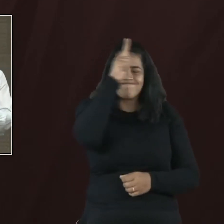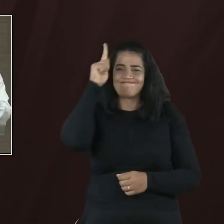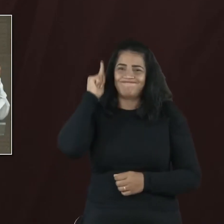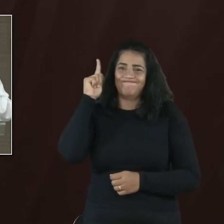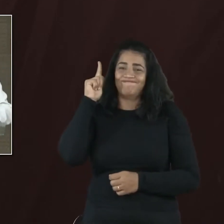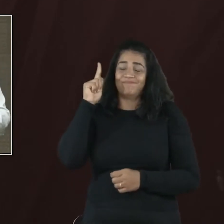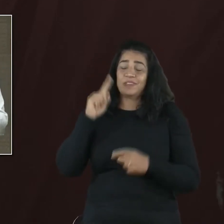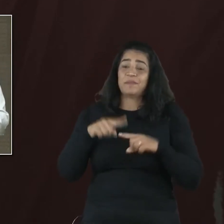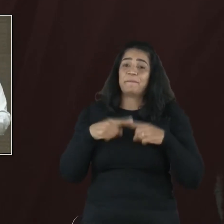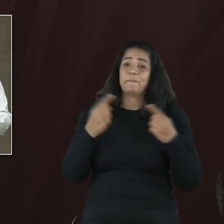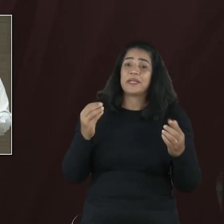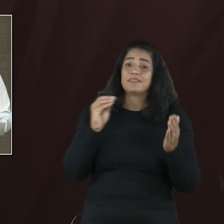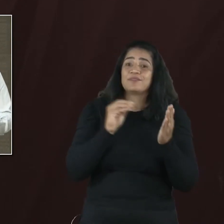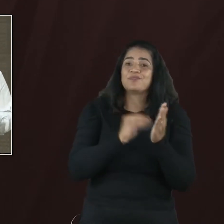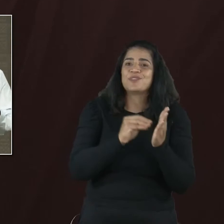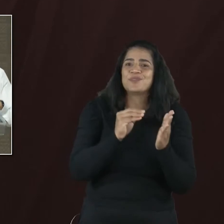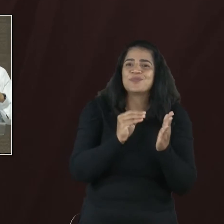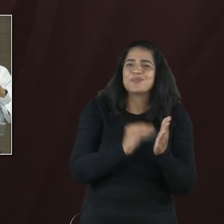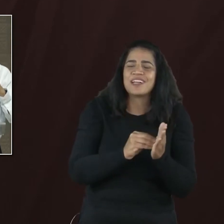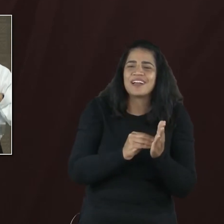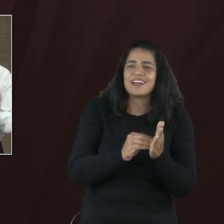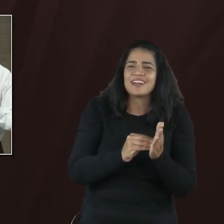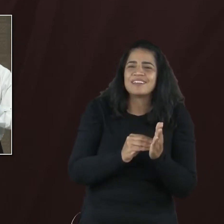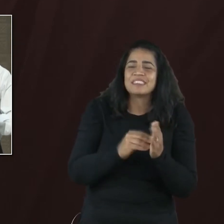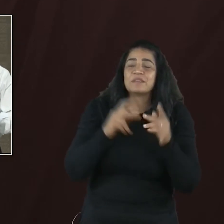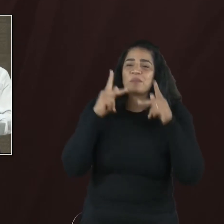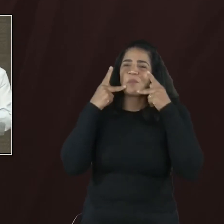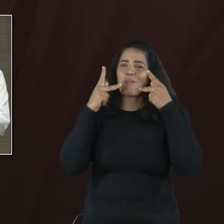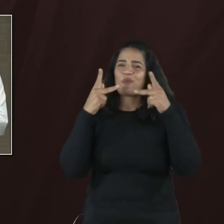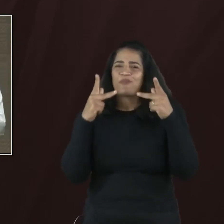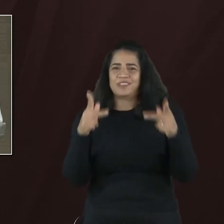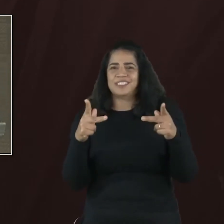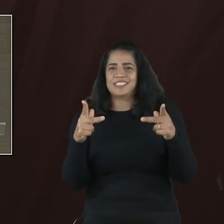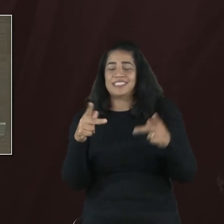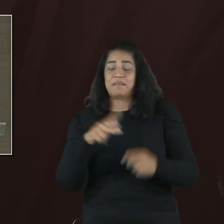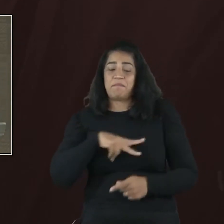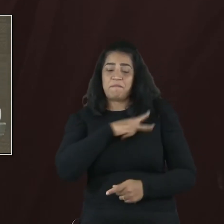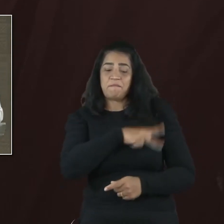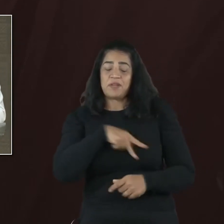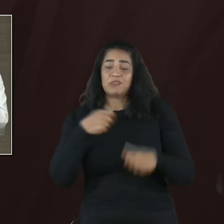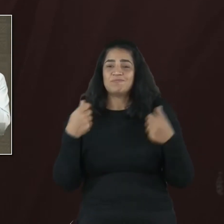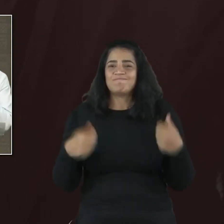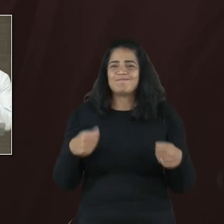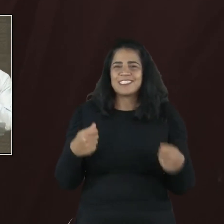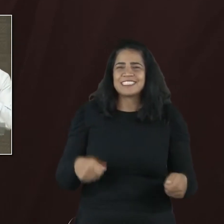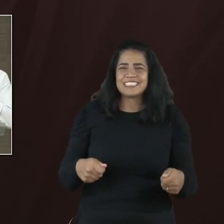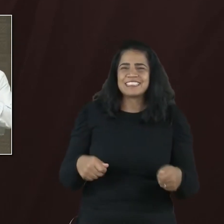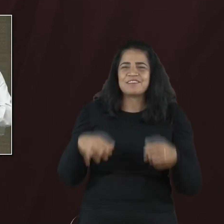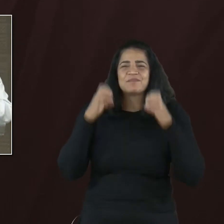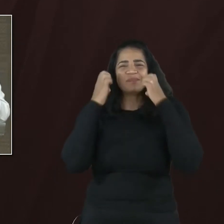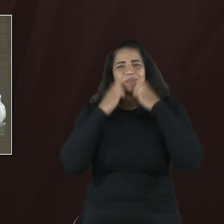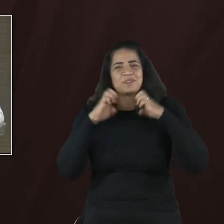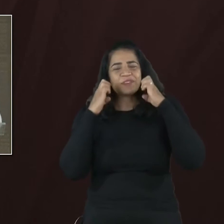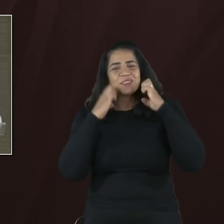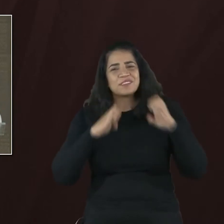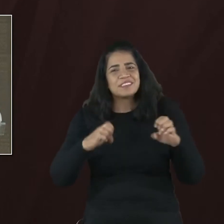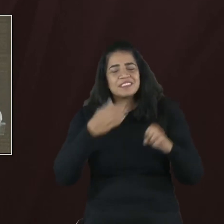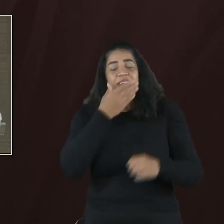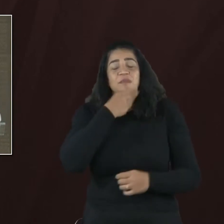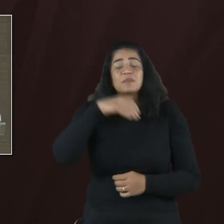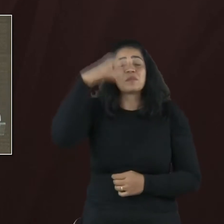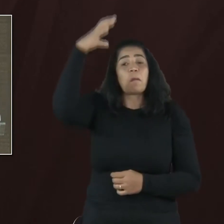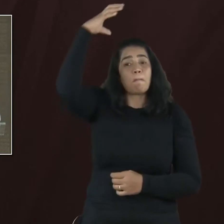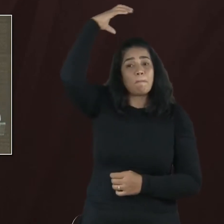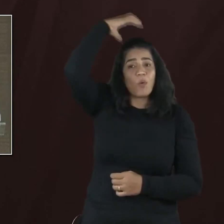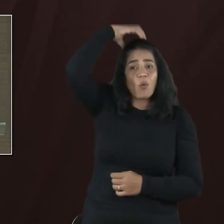também para os filhos de Israel. Então essa ida dele, embora muitas vezes nós podemos considerar Paulo estava indo contra